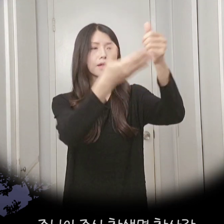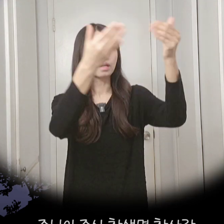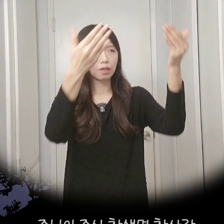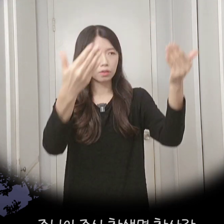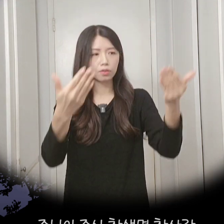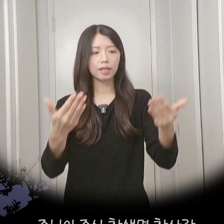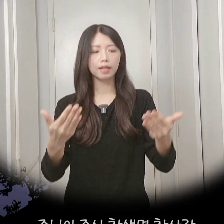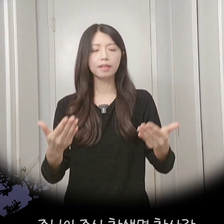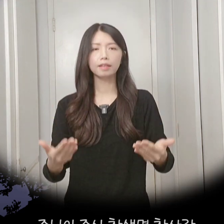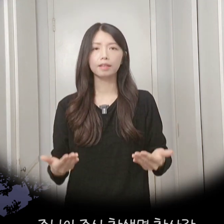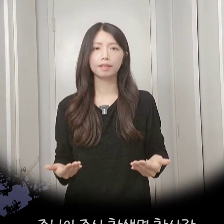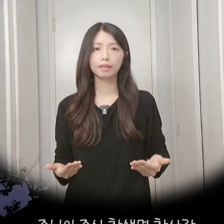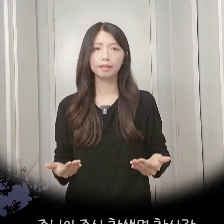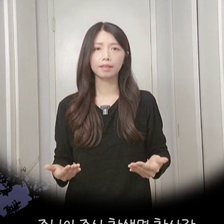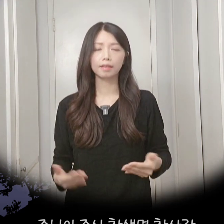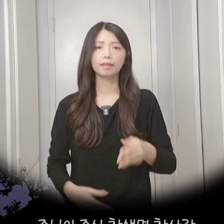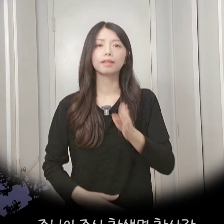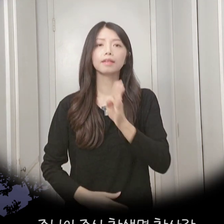주님이 주신